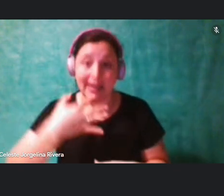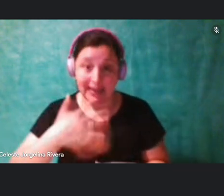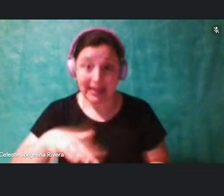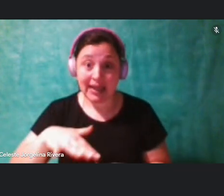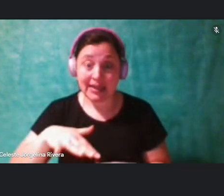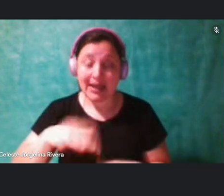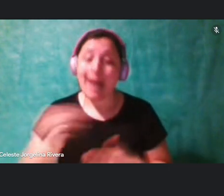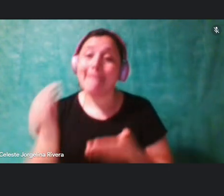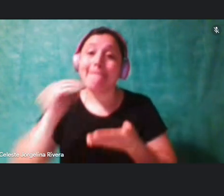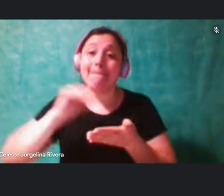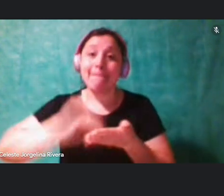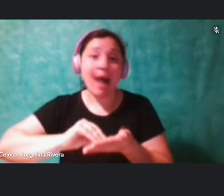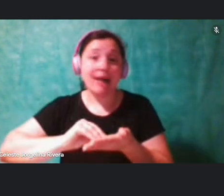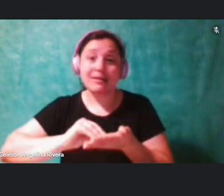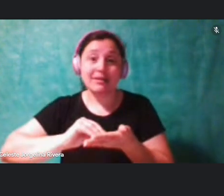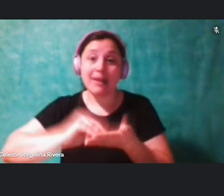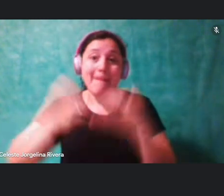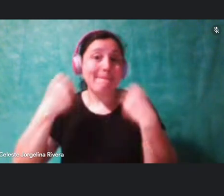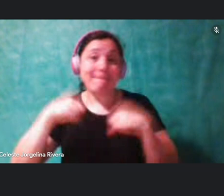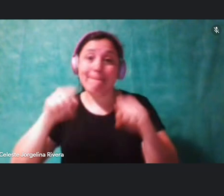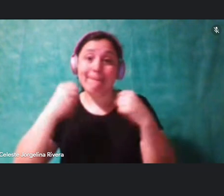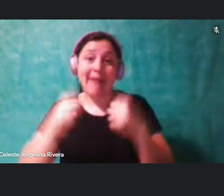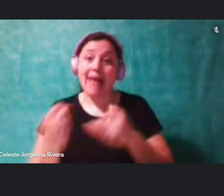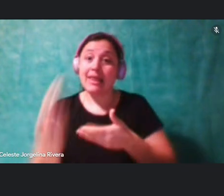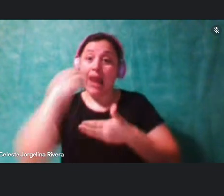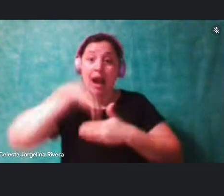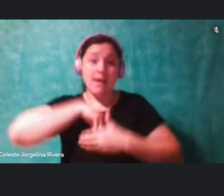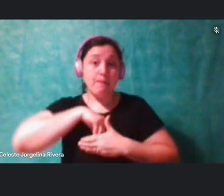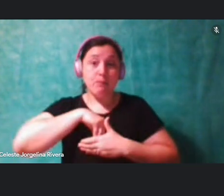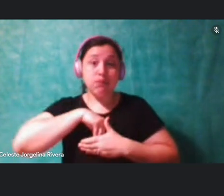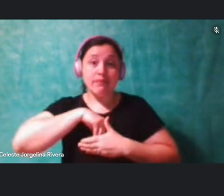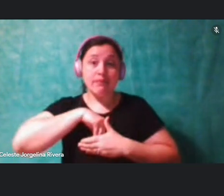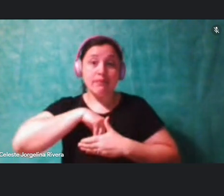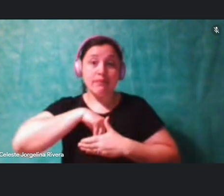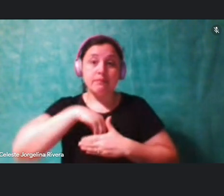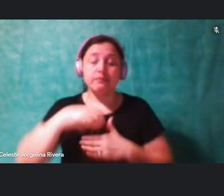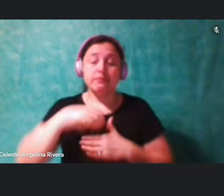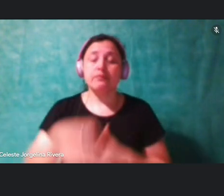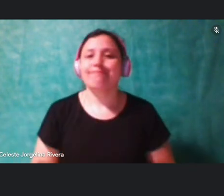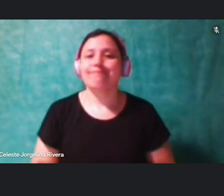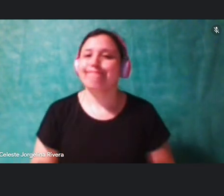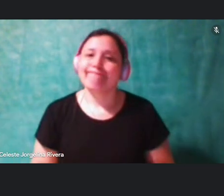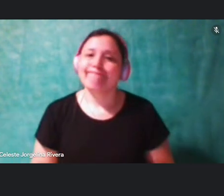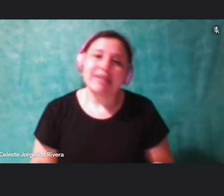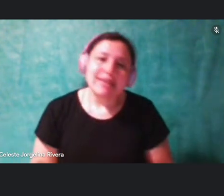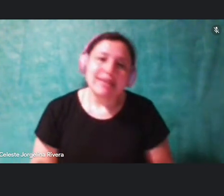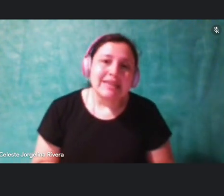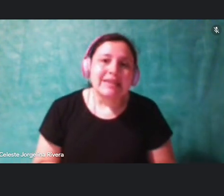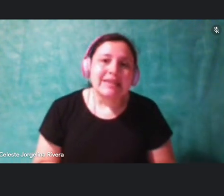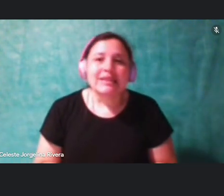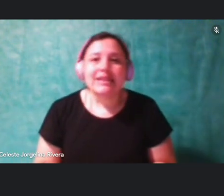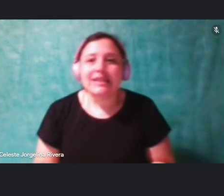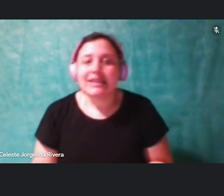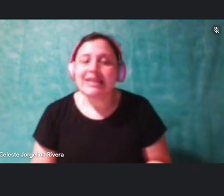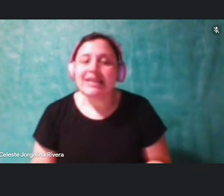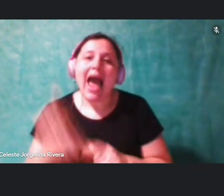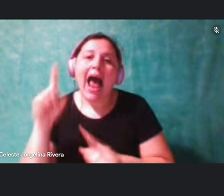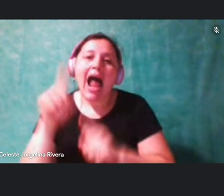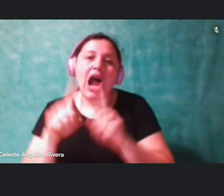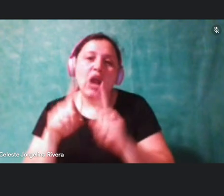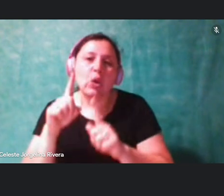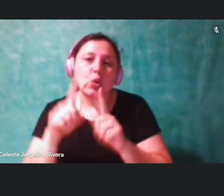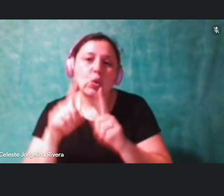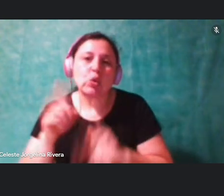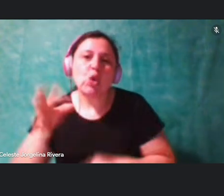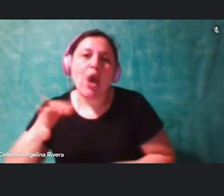ejemplo, lamentablemente hay gente que no salió bien en el parcial.